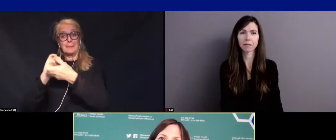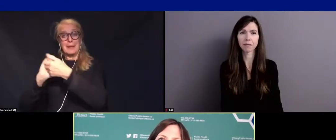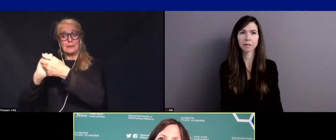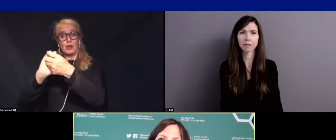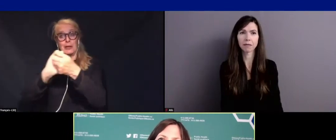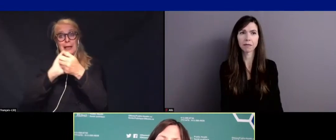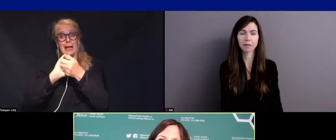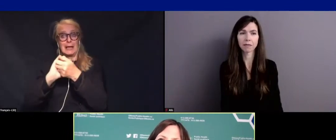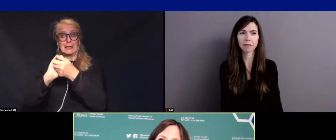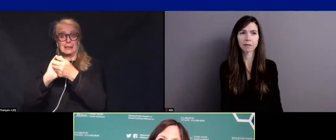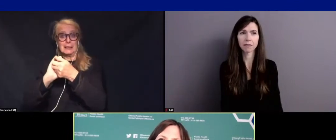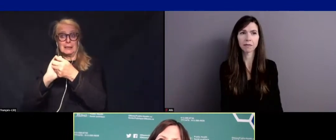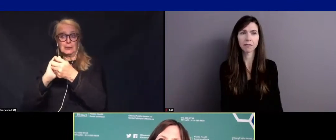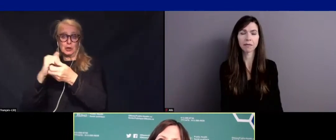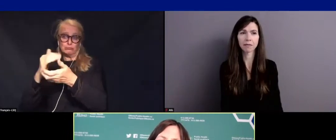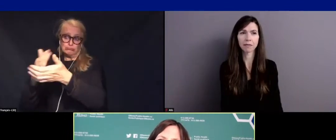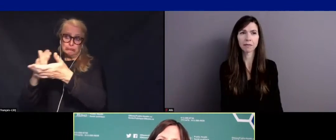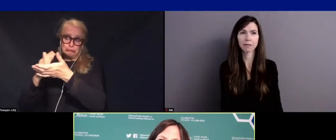c'est une priorité.